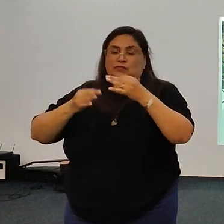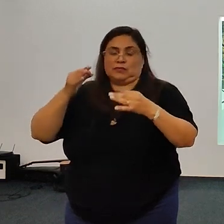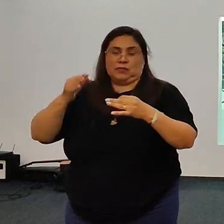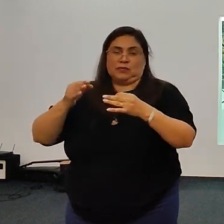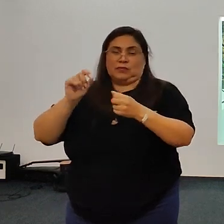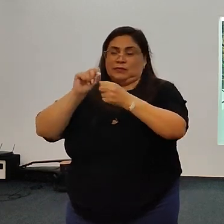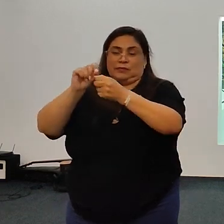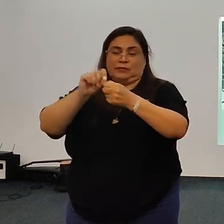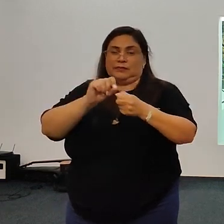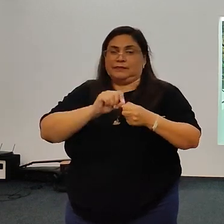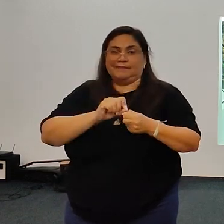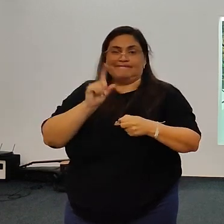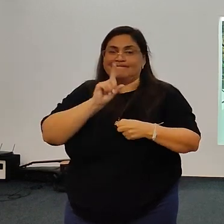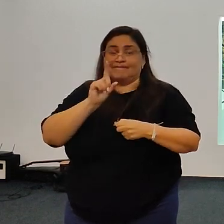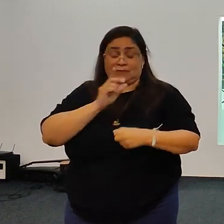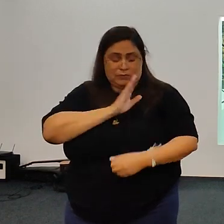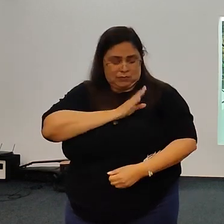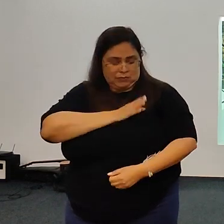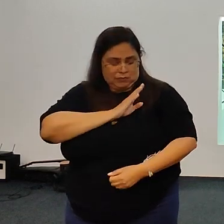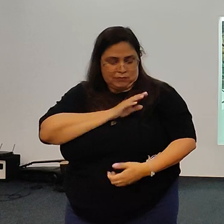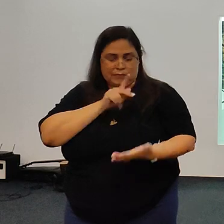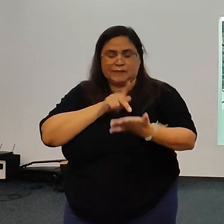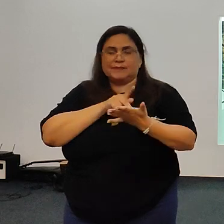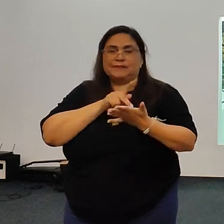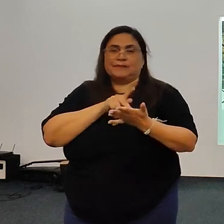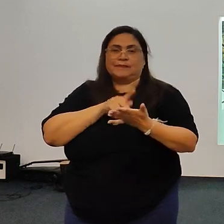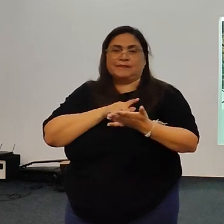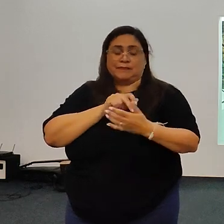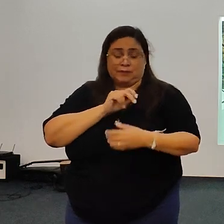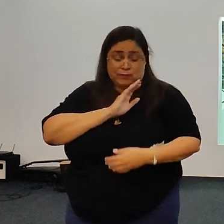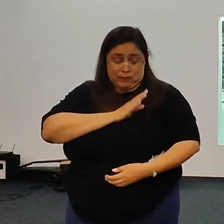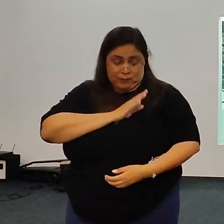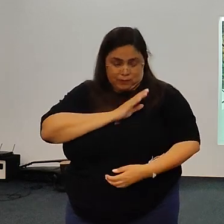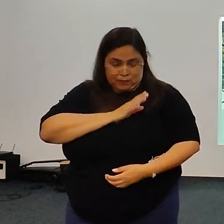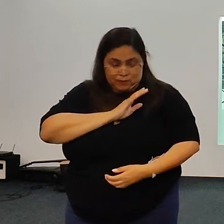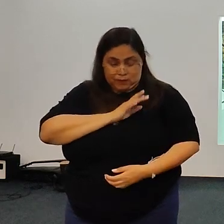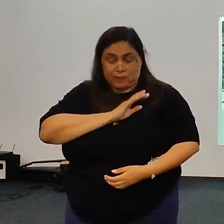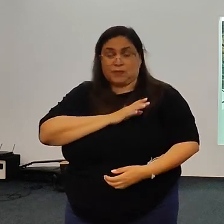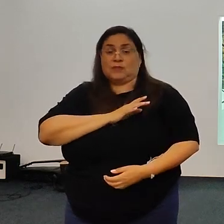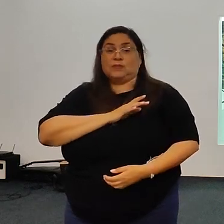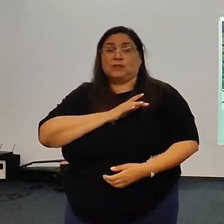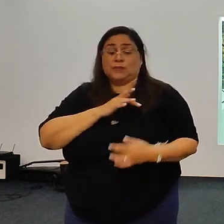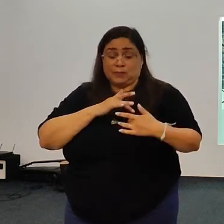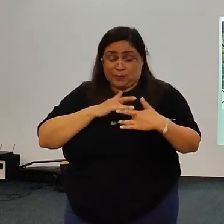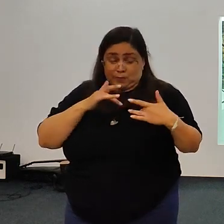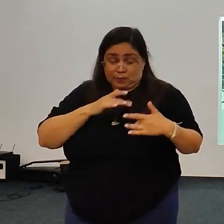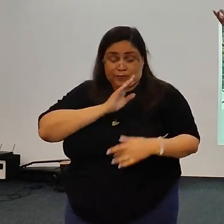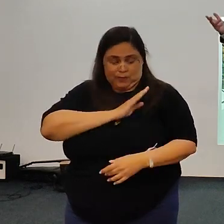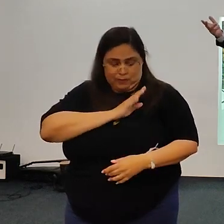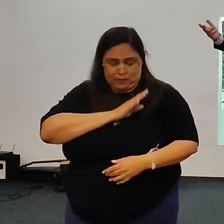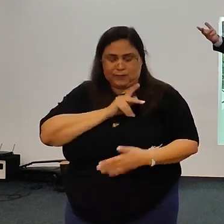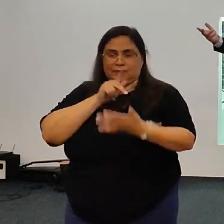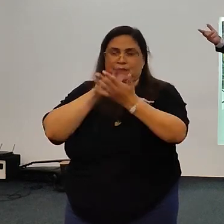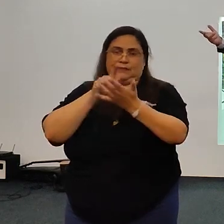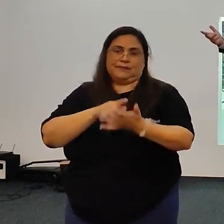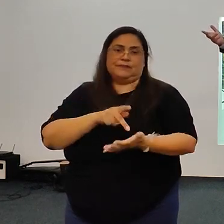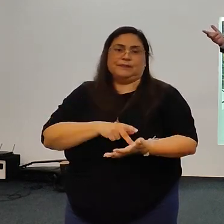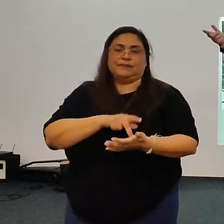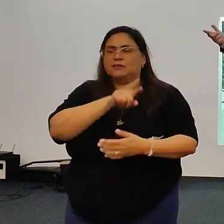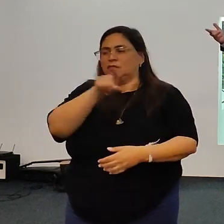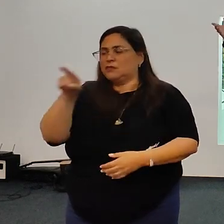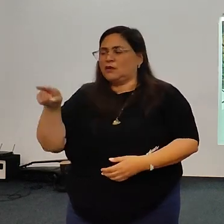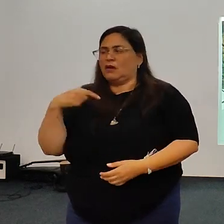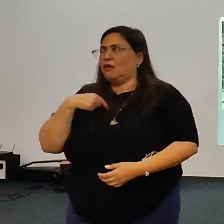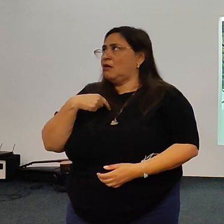quebrantado. Versículo 10, ele piora a situação e diz, olha, mas se vocês afirmam que não têm cometido